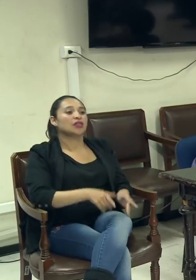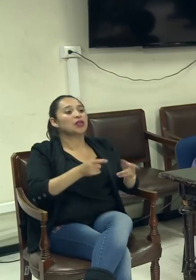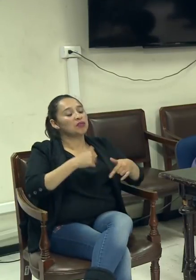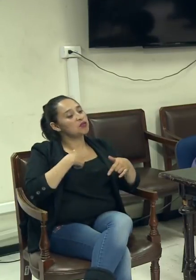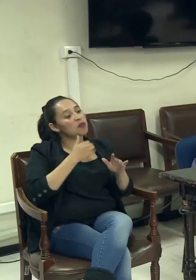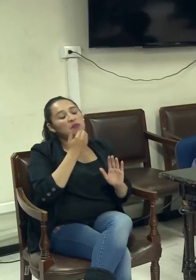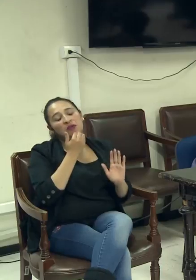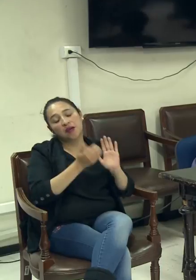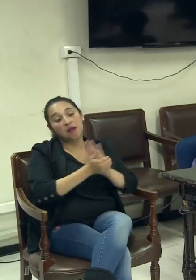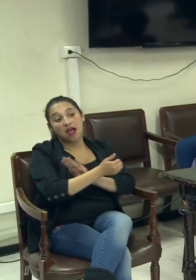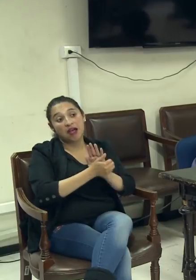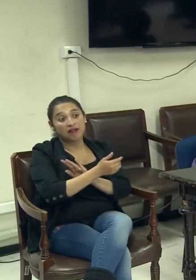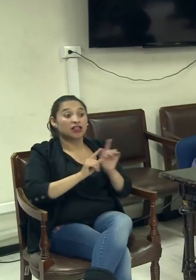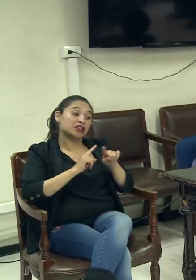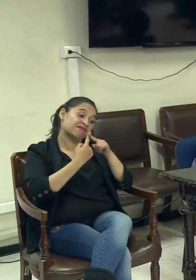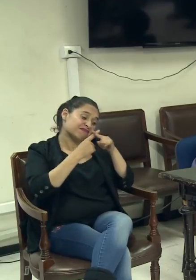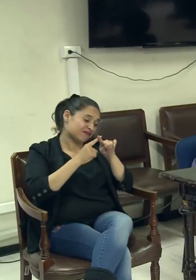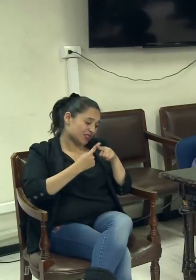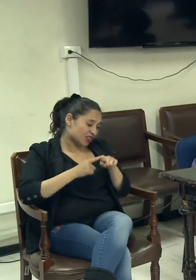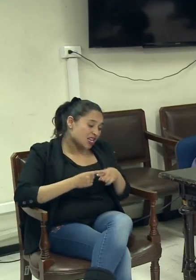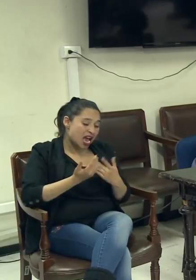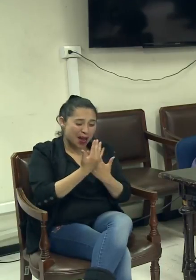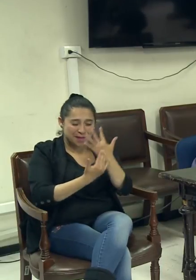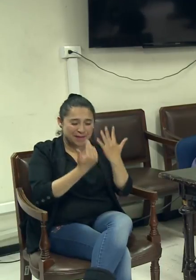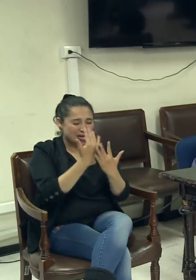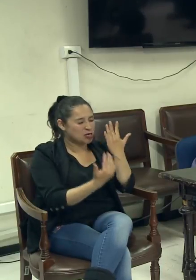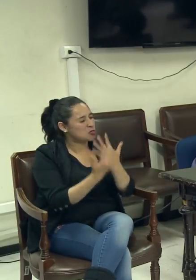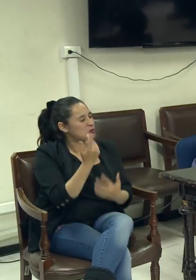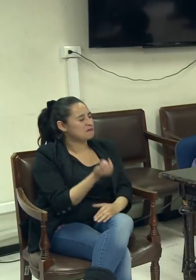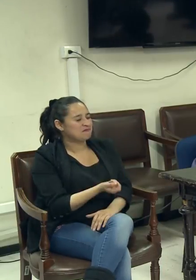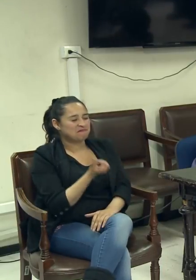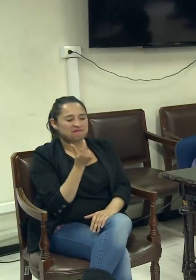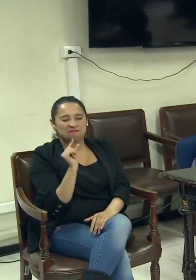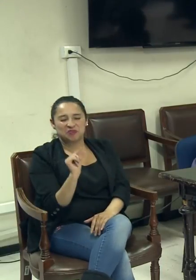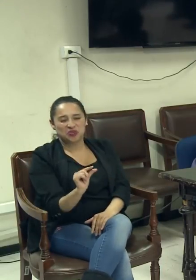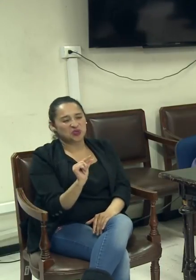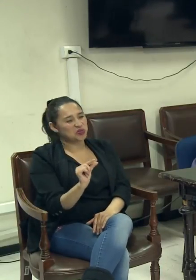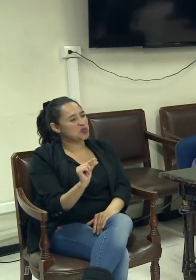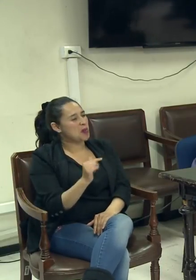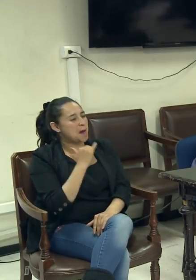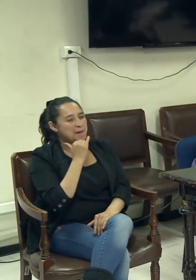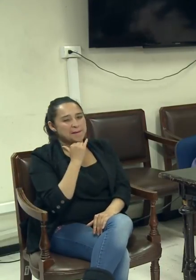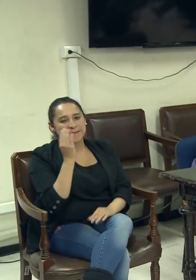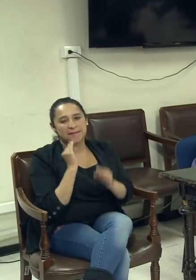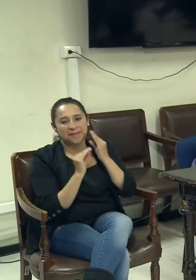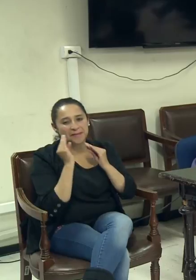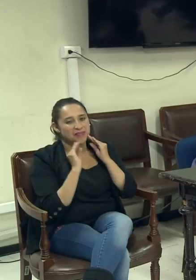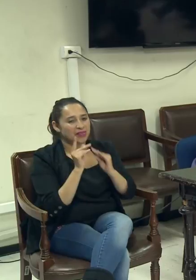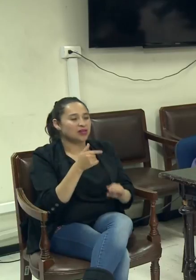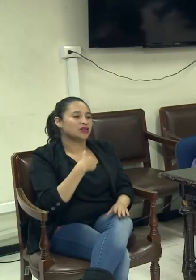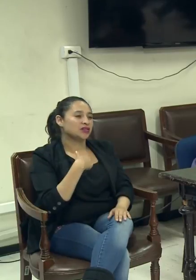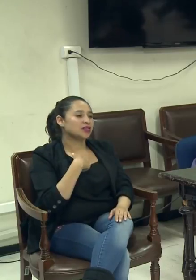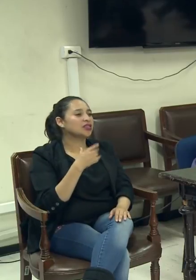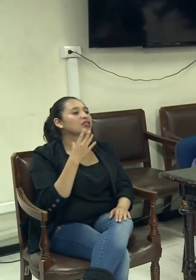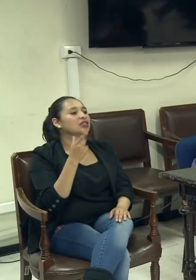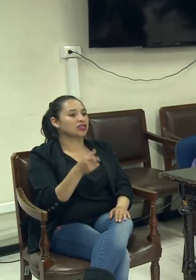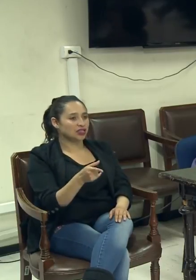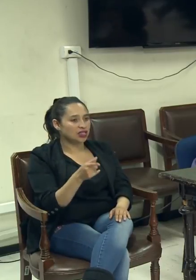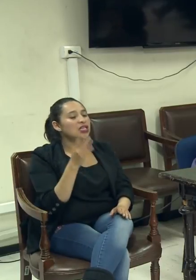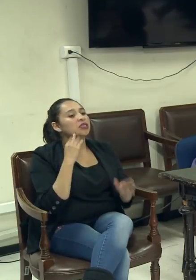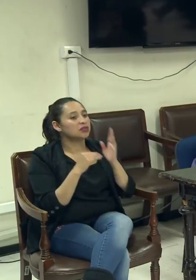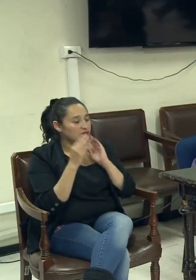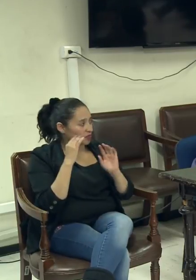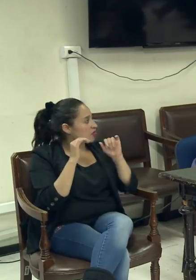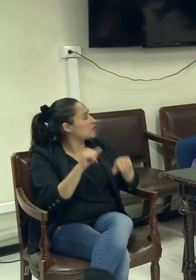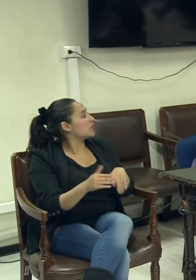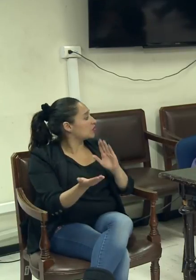bien, sobre todo manual. Y yo ahí recordé experiencias que quizás podemos estudiar,